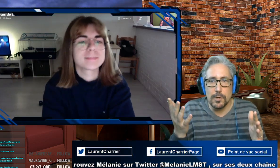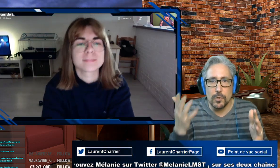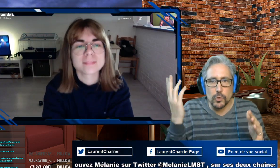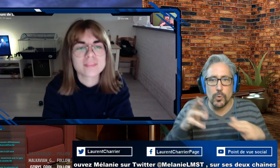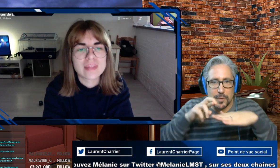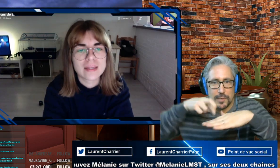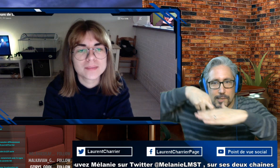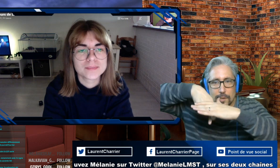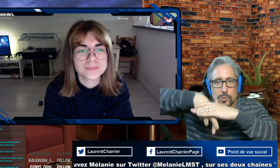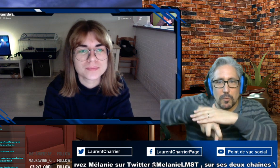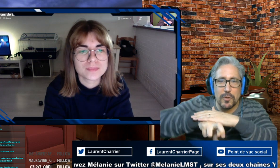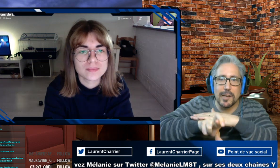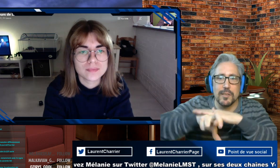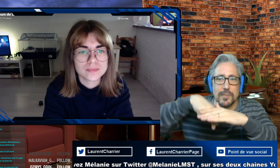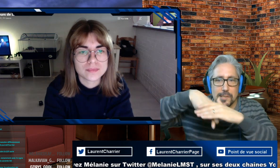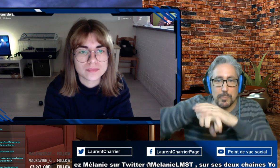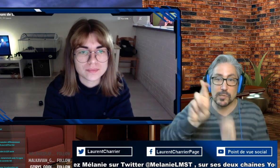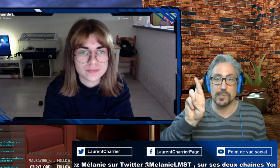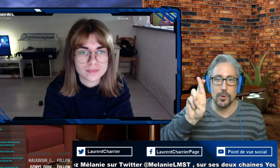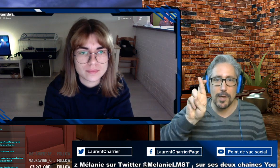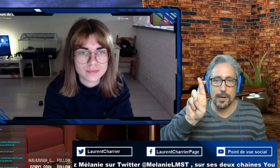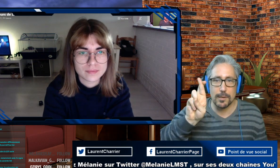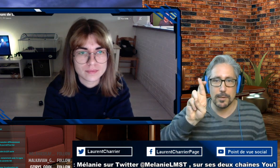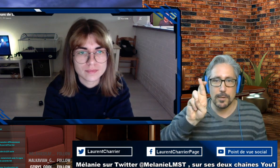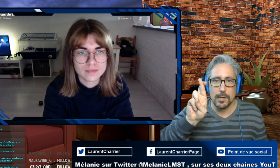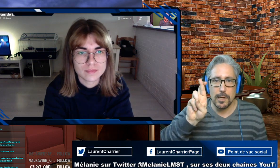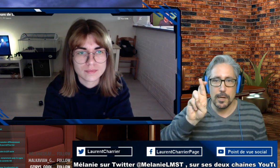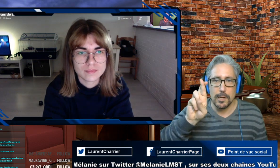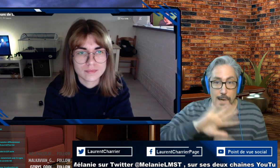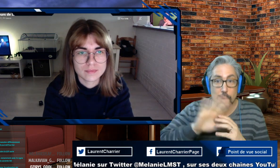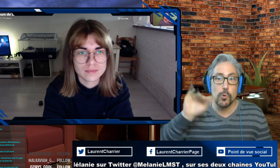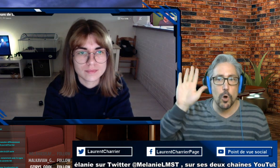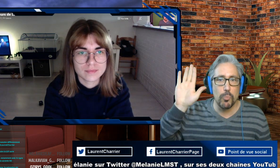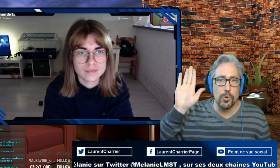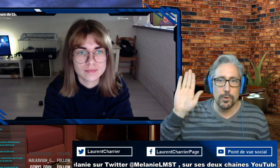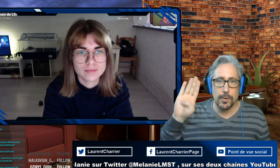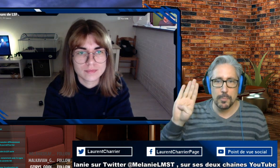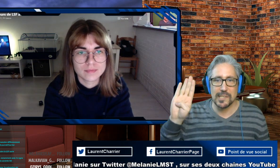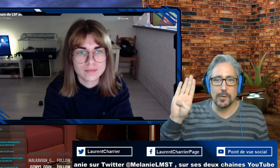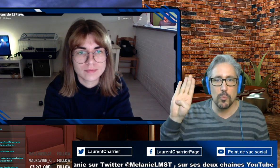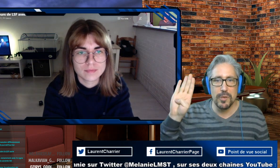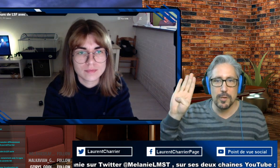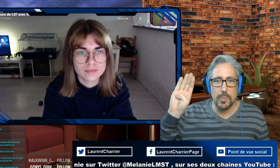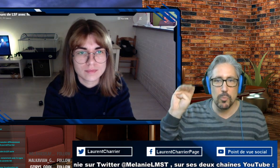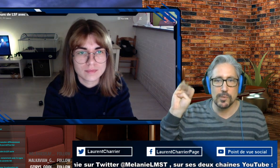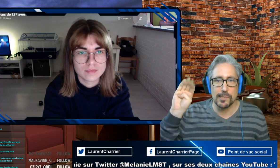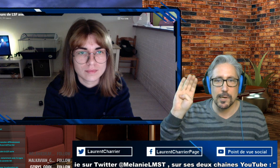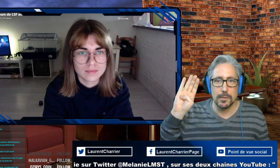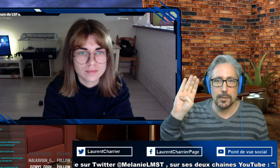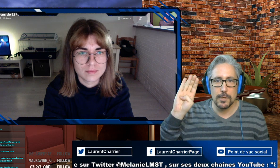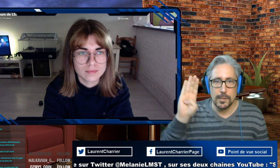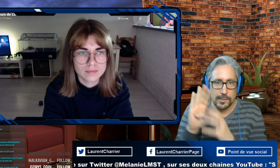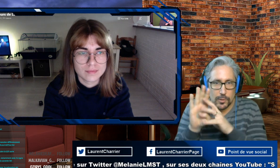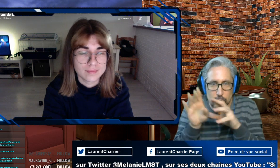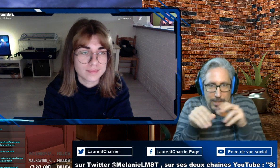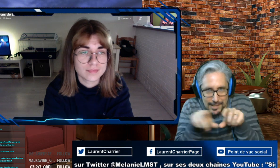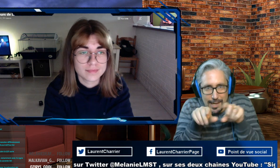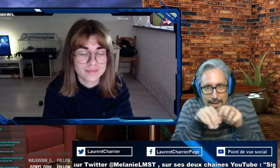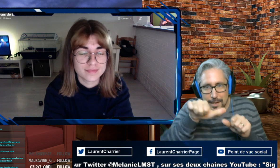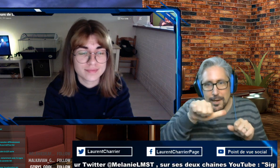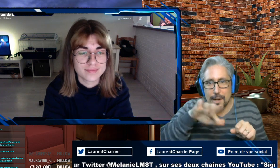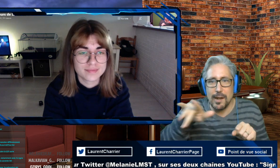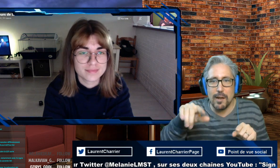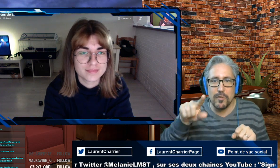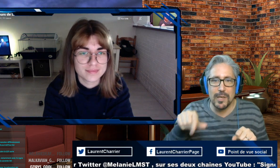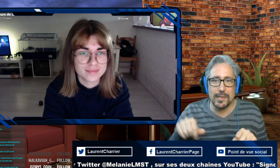Réviser. Quand on révise, on fait réviser parce que c'est le R. La couleur bleue, ça c'est le B. Bah, bleu, c'est ça. C'est toujours, il y